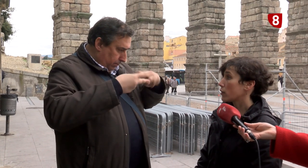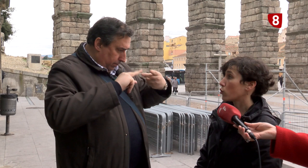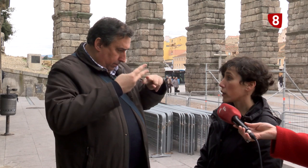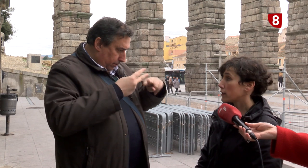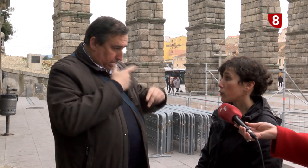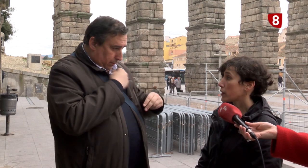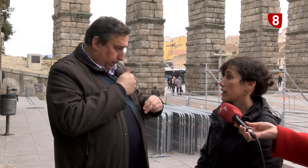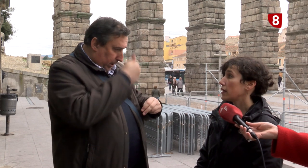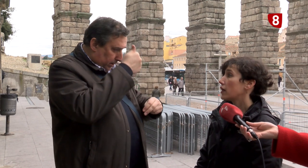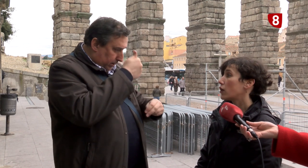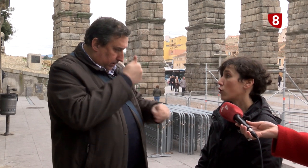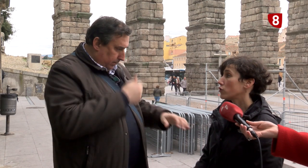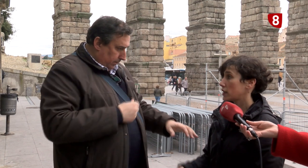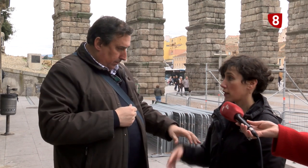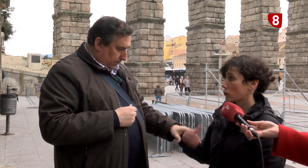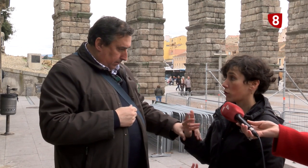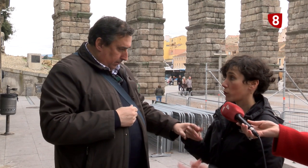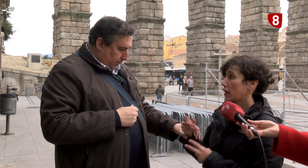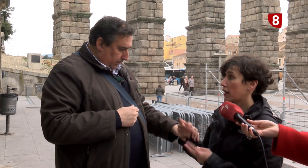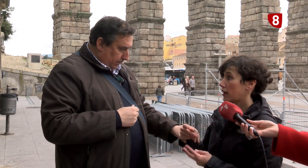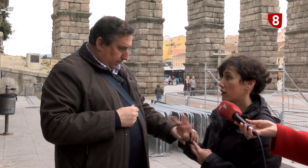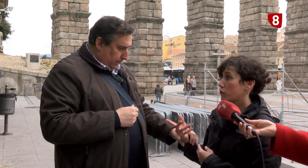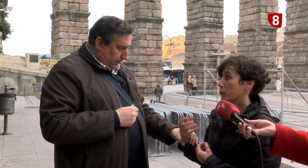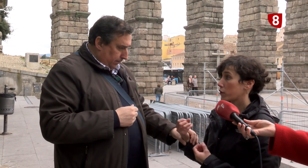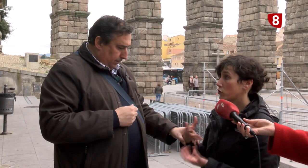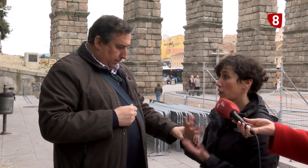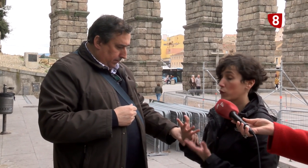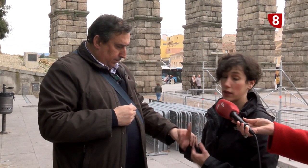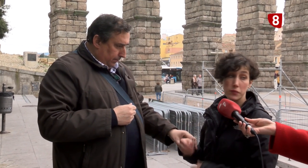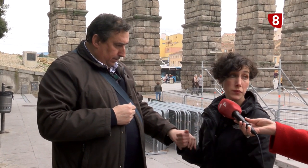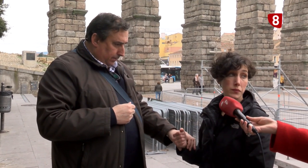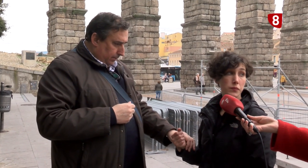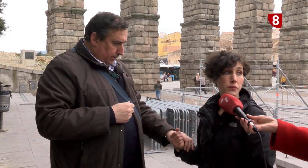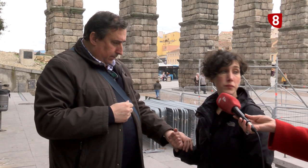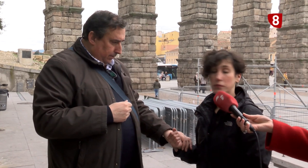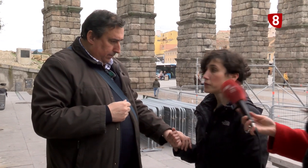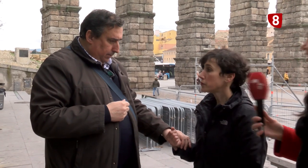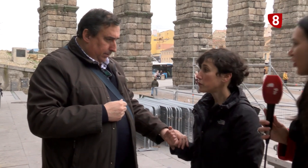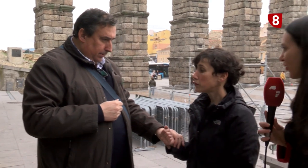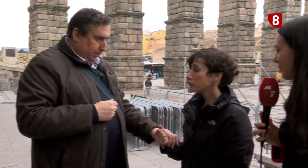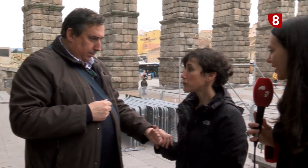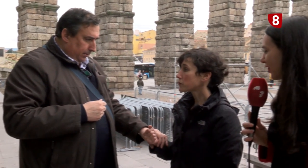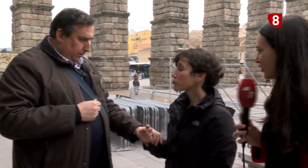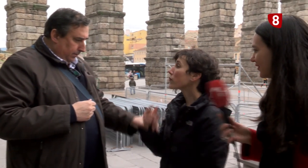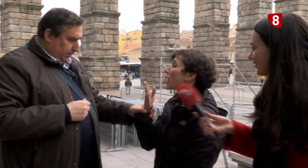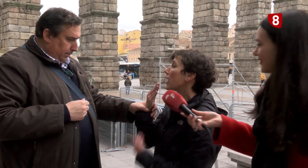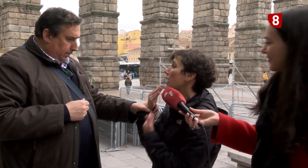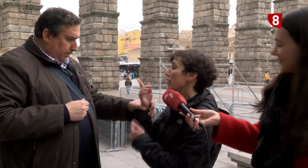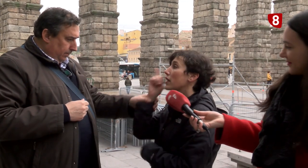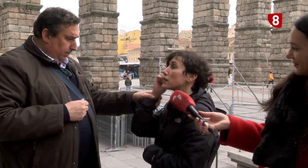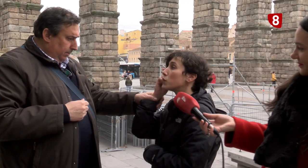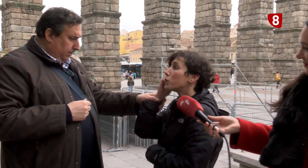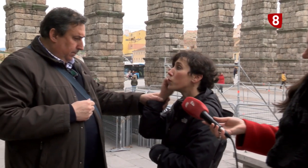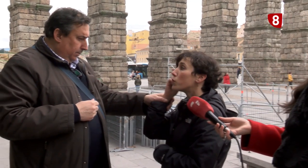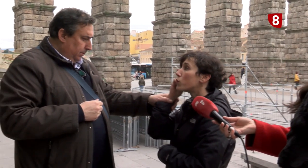necesita ir con un guía intérprete obtener de alguna forma la información traducida y ahora con la aplicación